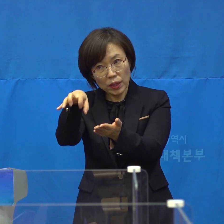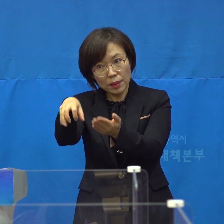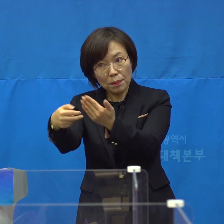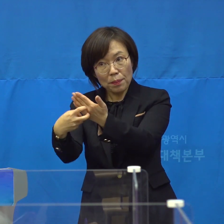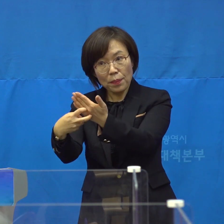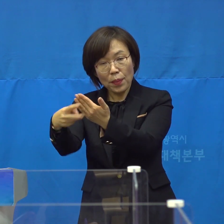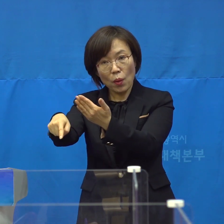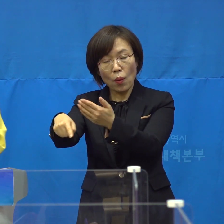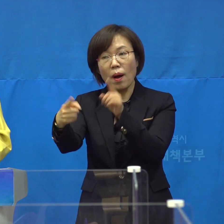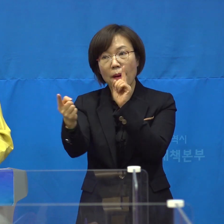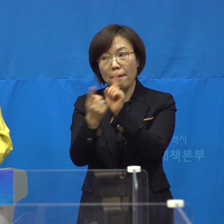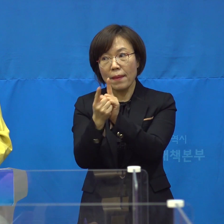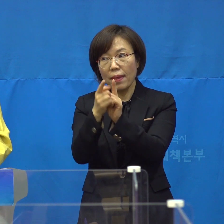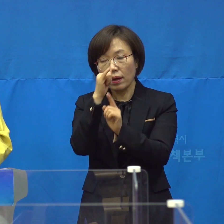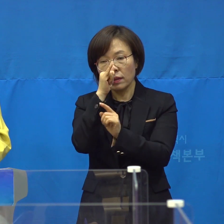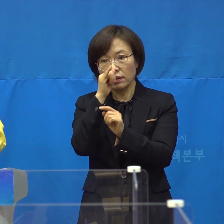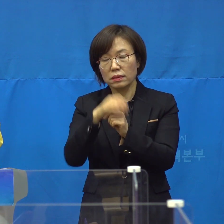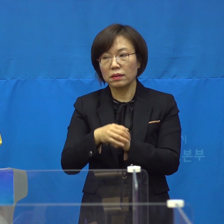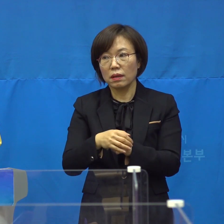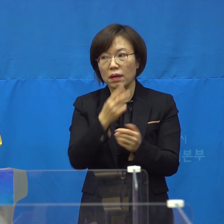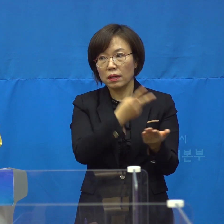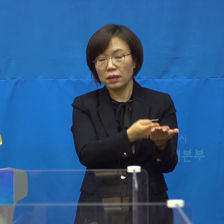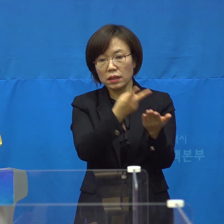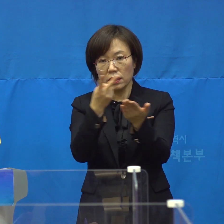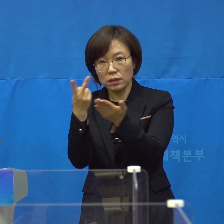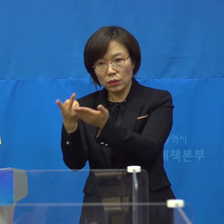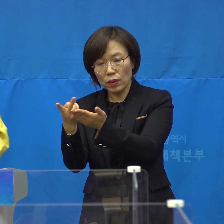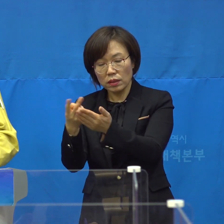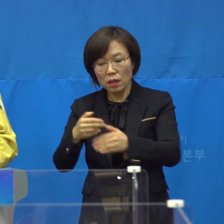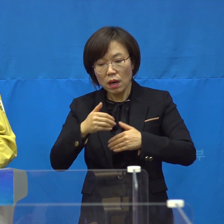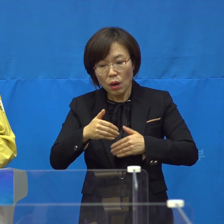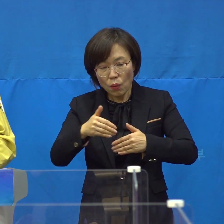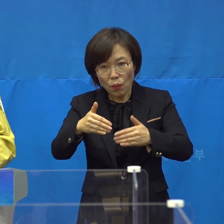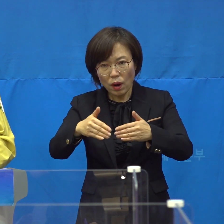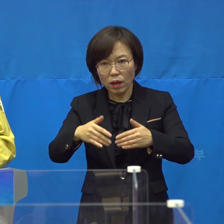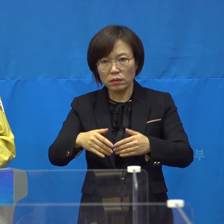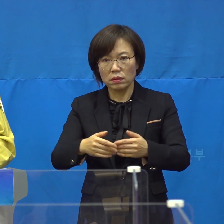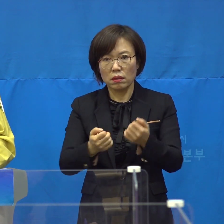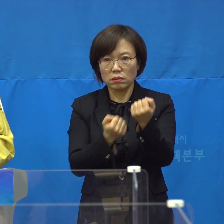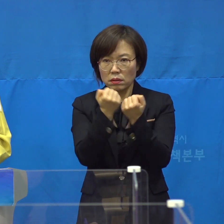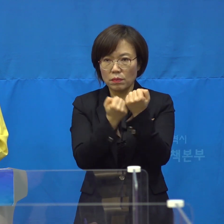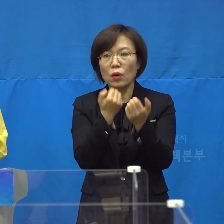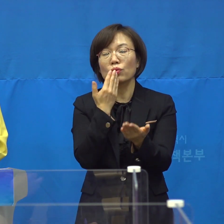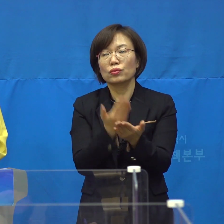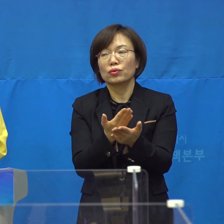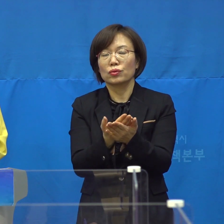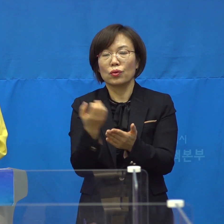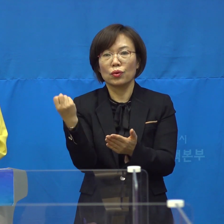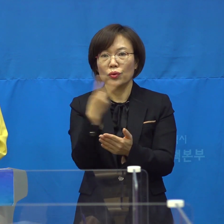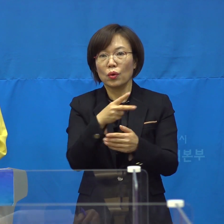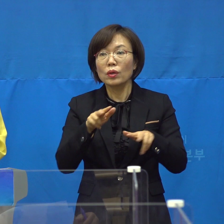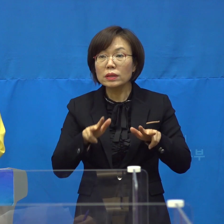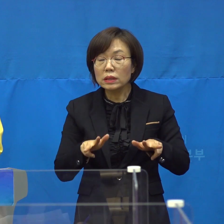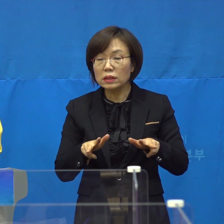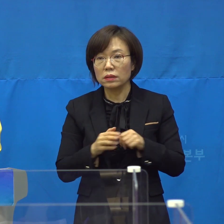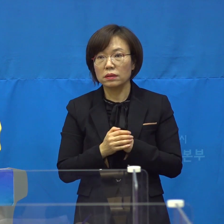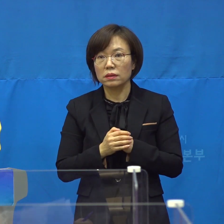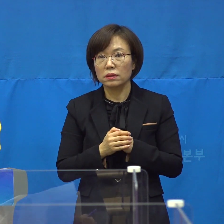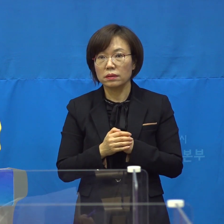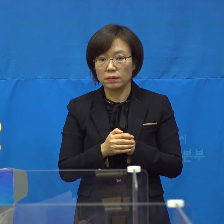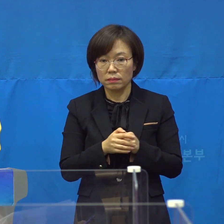이제 접촉을 하고 있다는데 그 과정을 좀 어느 정도 진행되고 있는지 설명하고 그 다음에 아직도